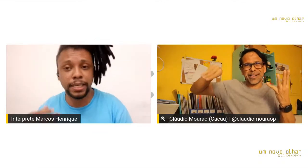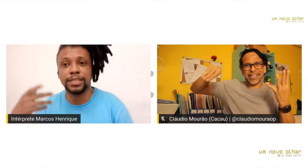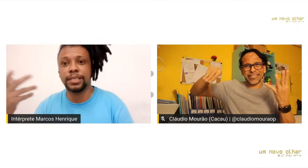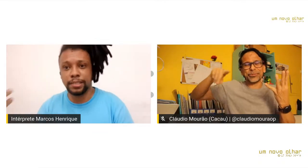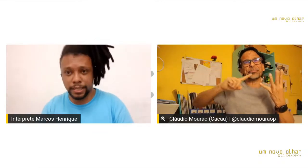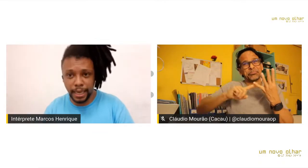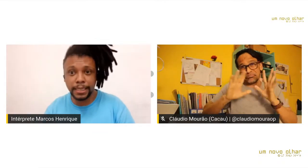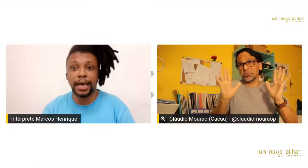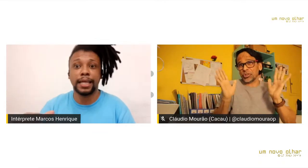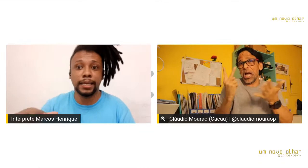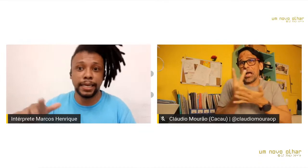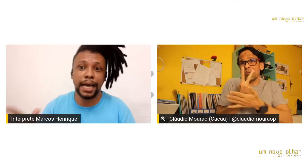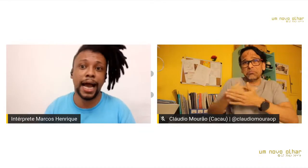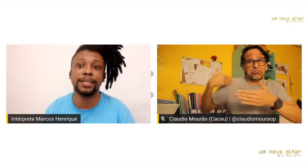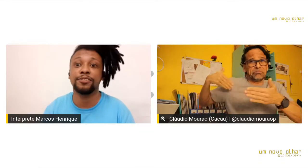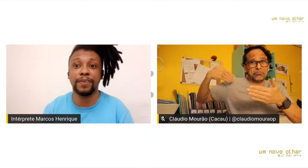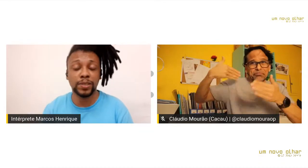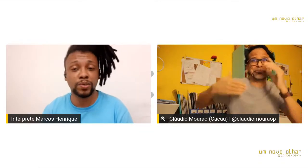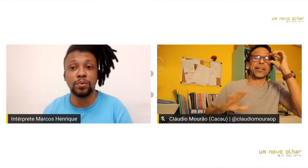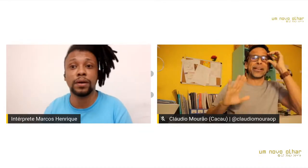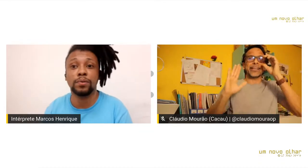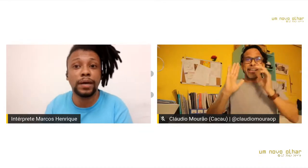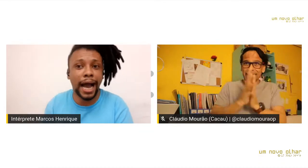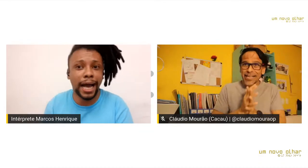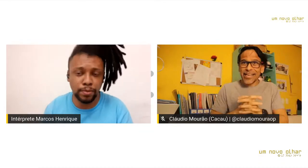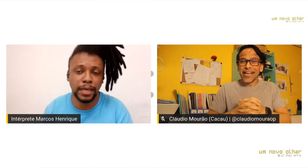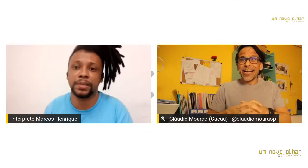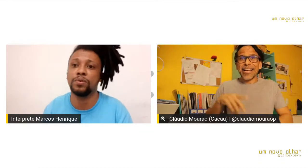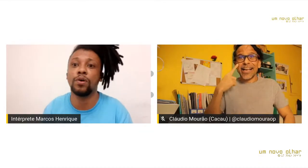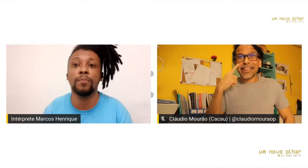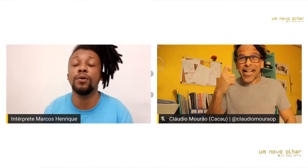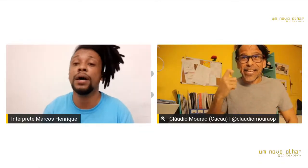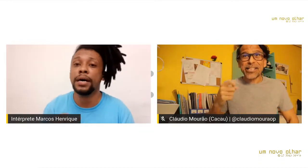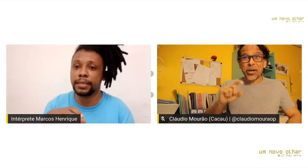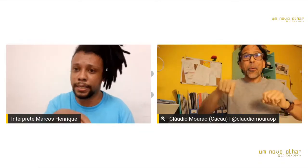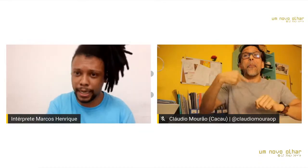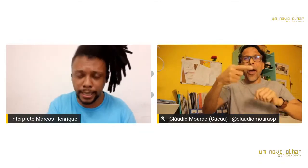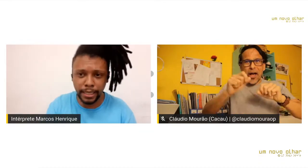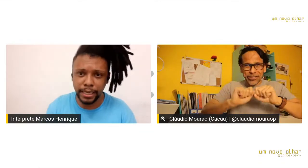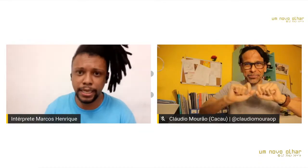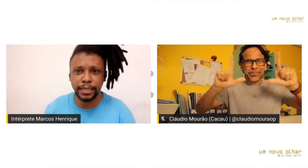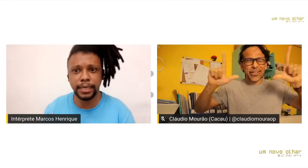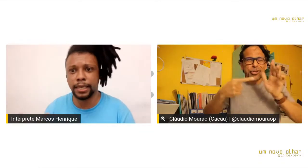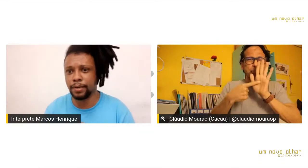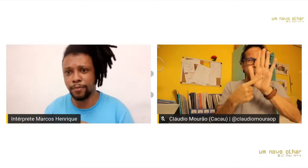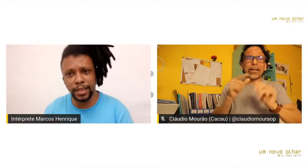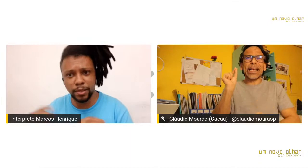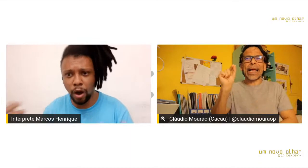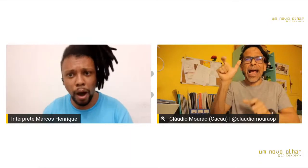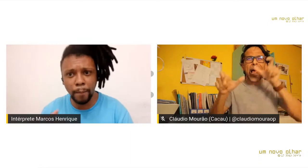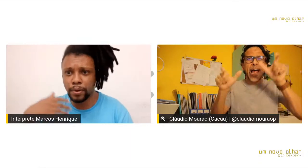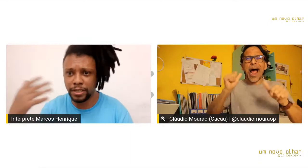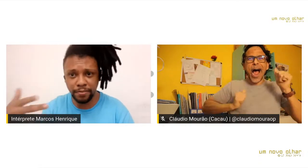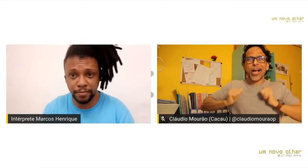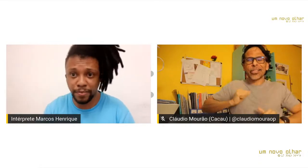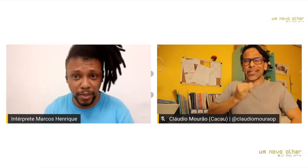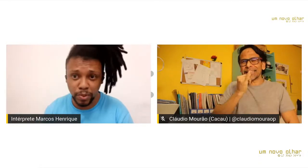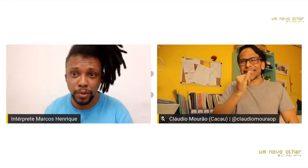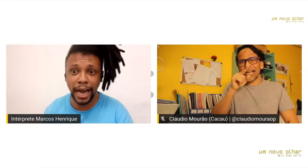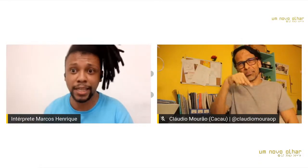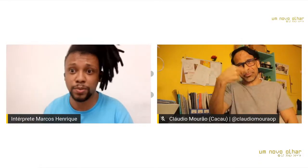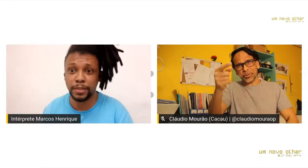trocando experiências nessa área literária diversos lugares do Brasil como Santa Catarina Florianópolis